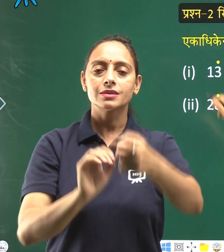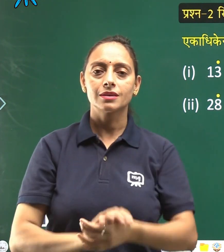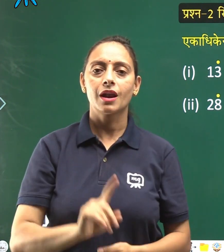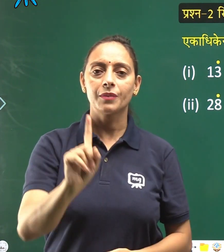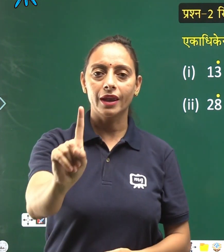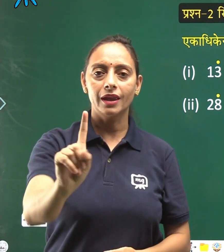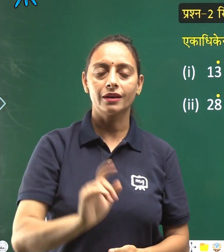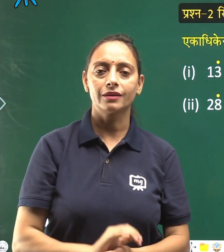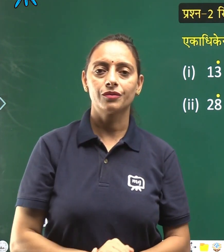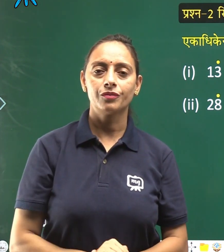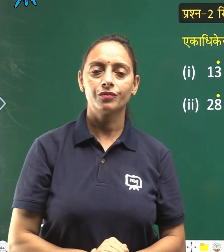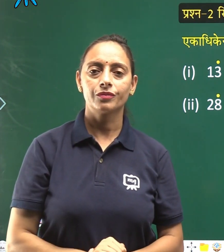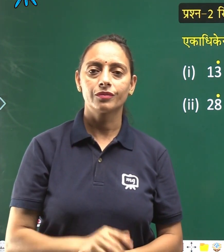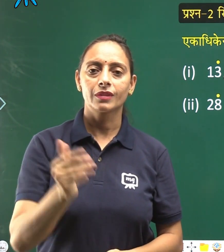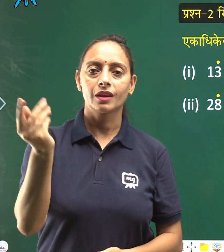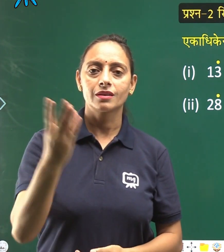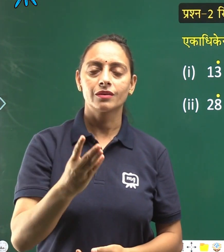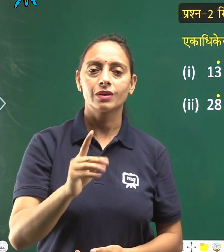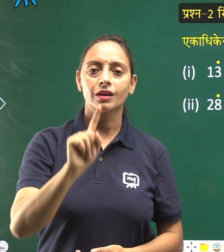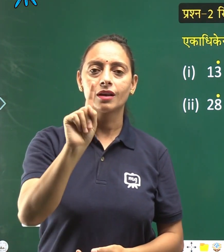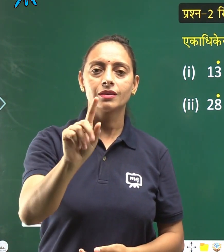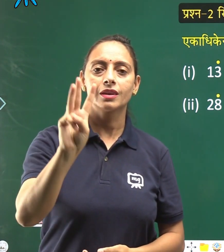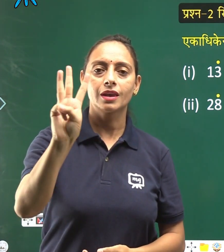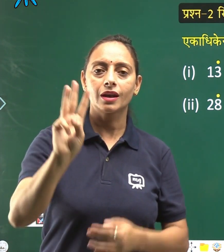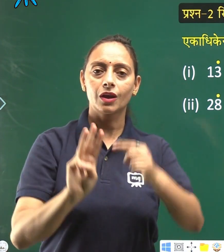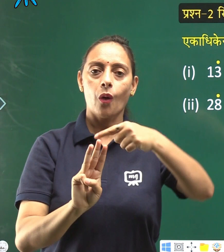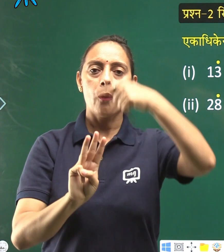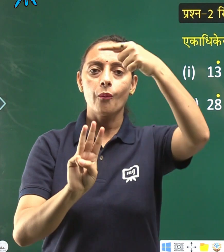नंबर 1, संख्या 13 के ऊपर